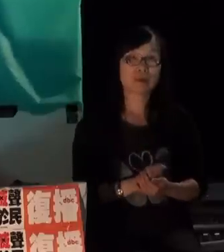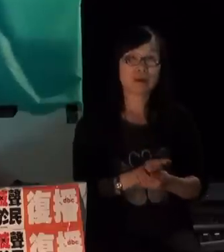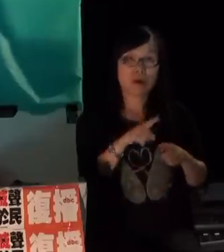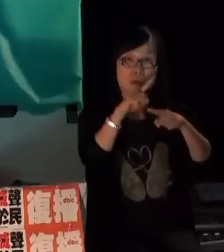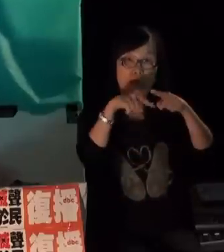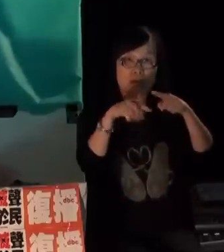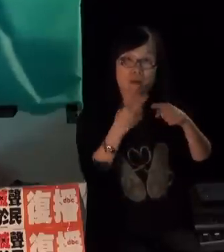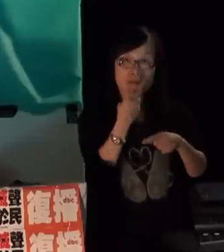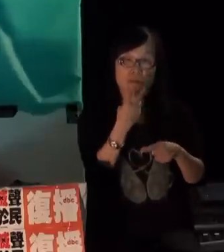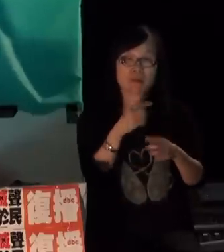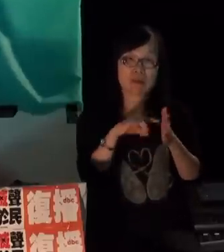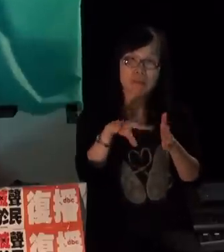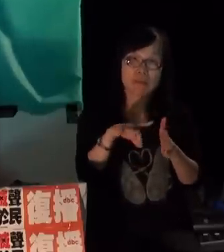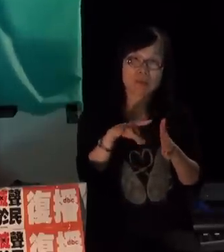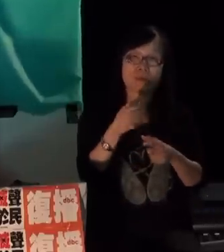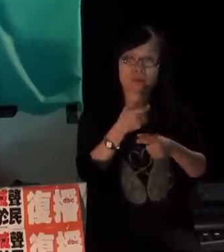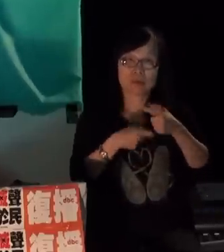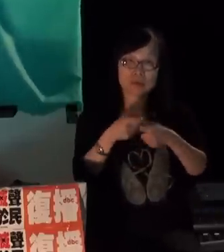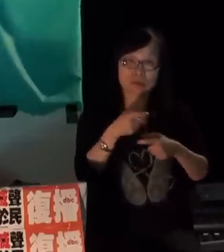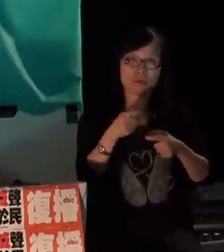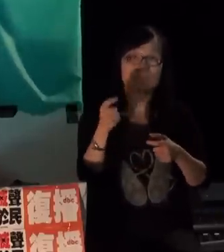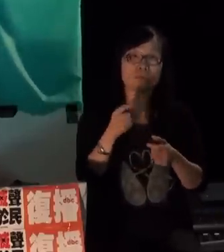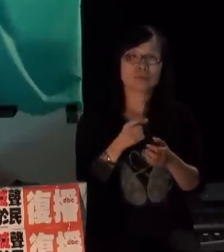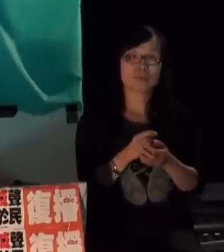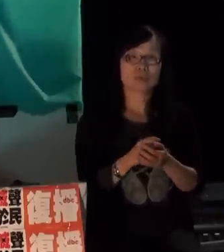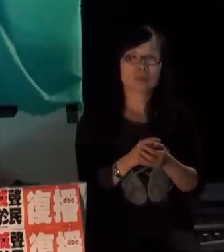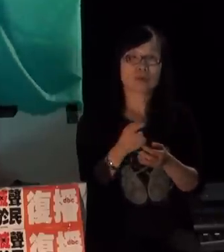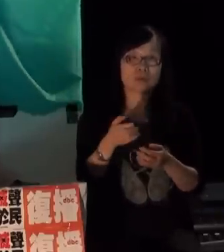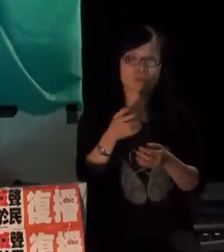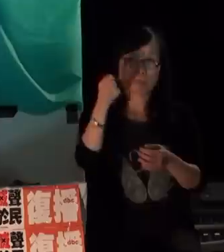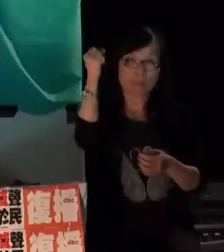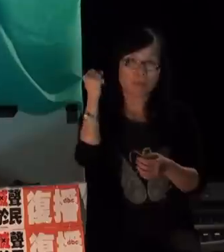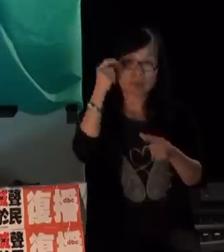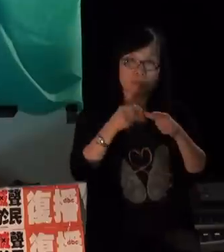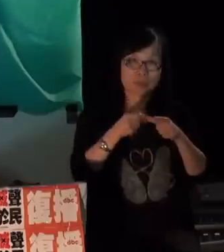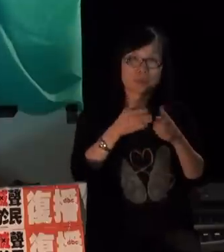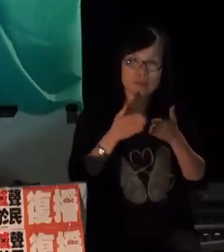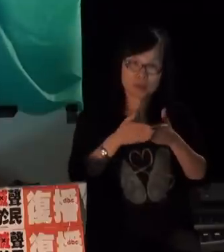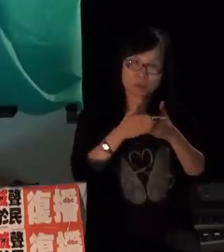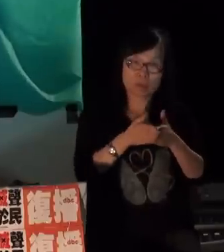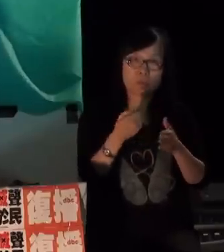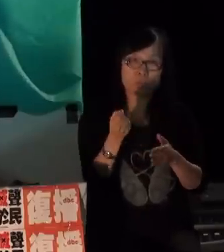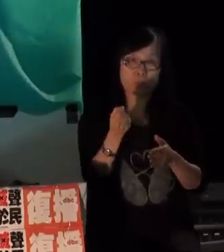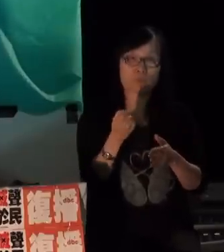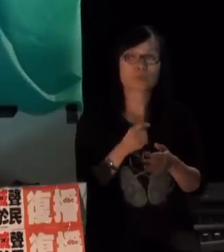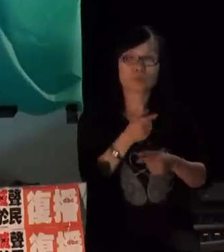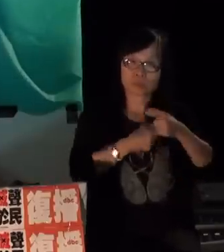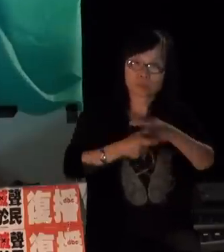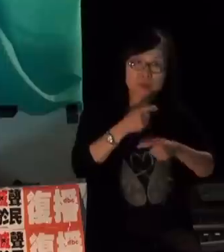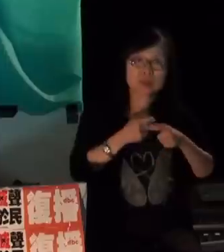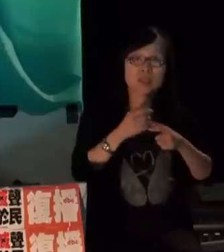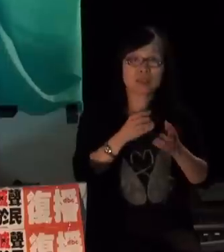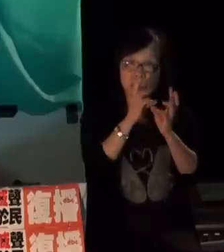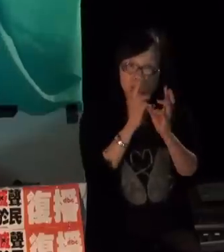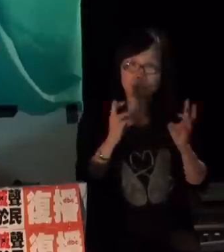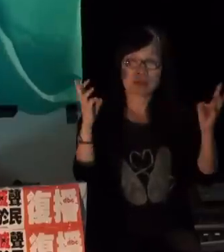波嘅運用同啲巴士公司同埋小輪運用嗰個航